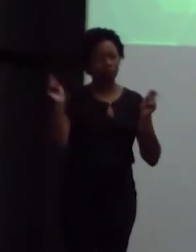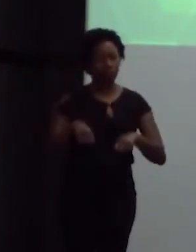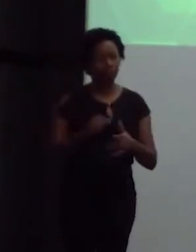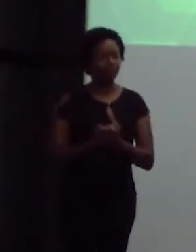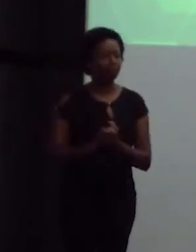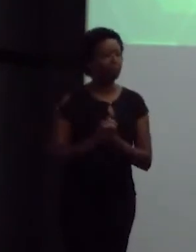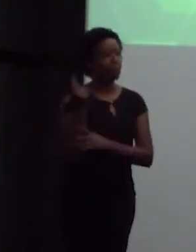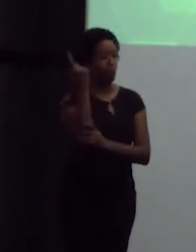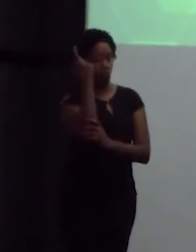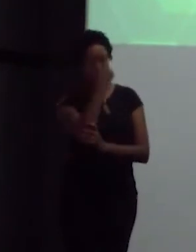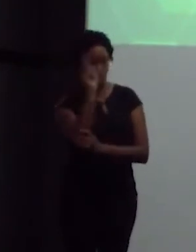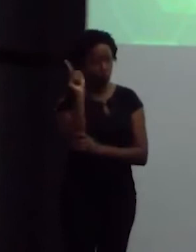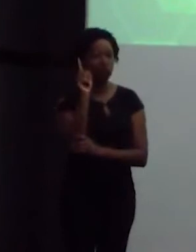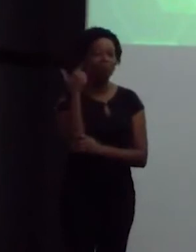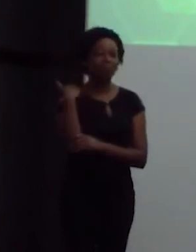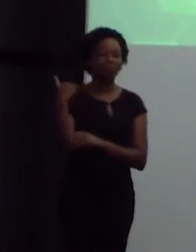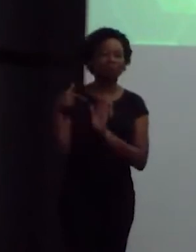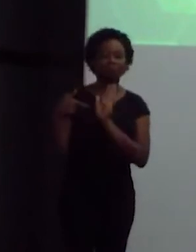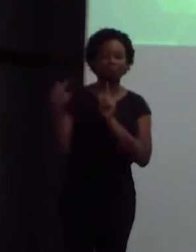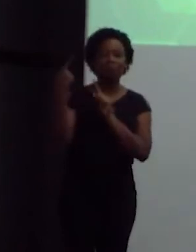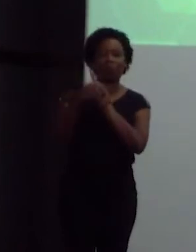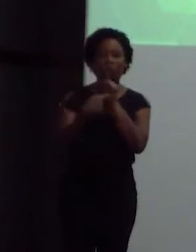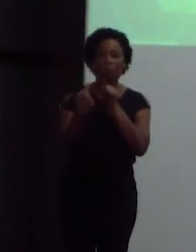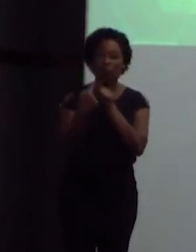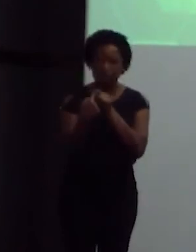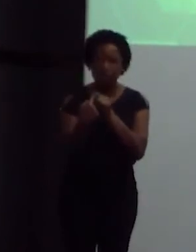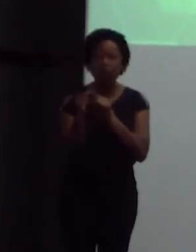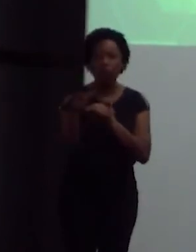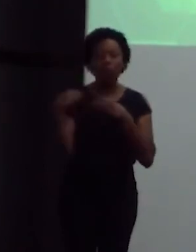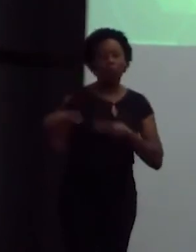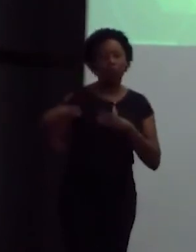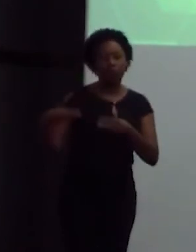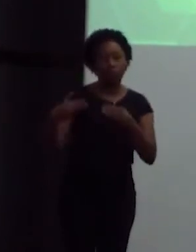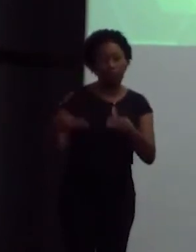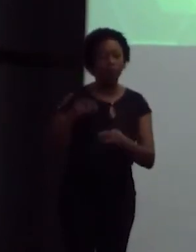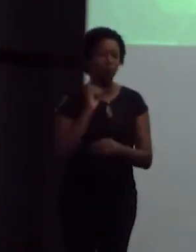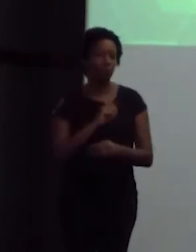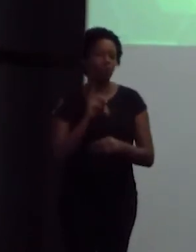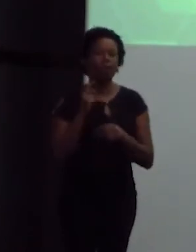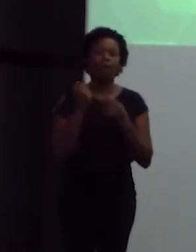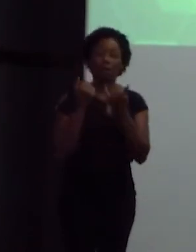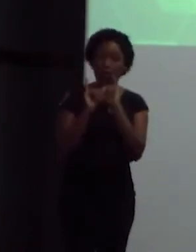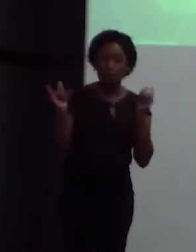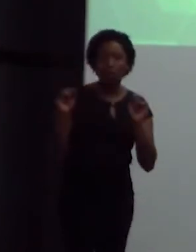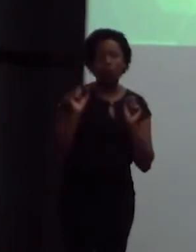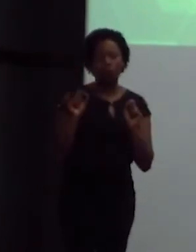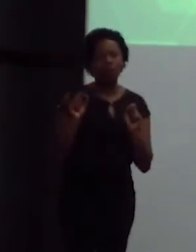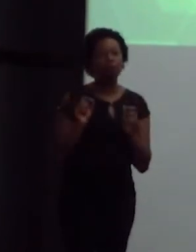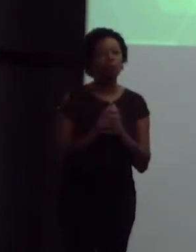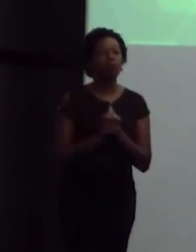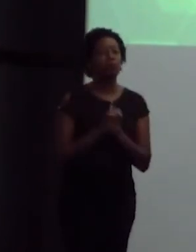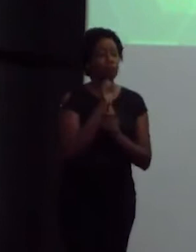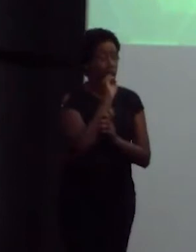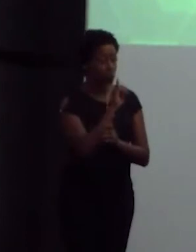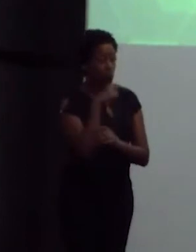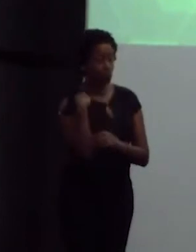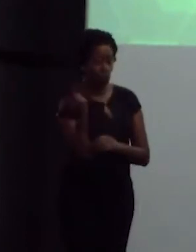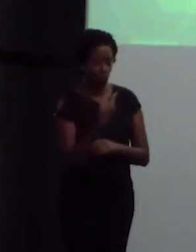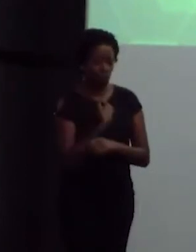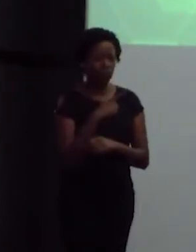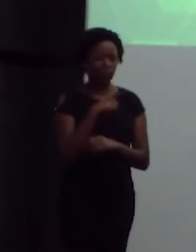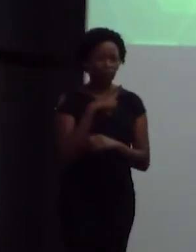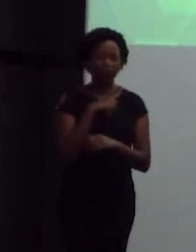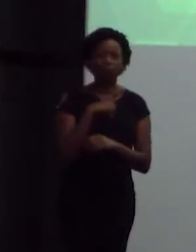que vai um pouco também com o Ministério de Minas e Energia, que é a questão da nossa importação de diesel. Hoje, se a gente pegasse metade